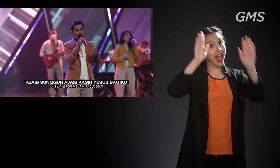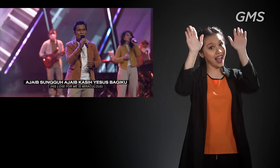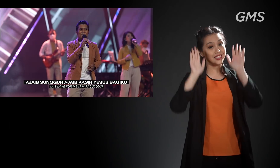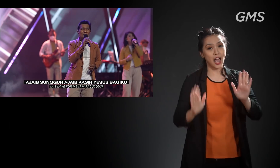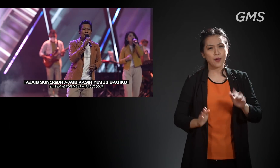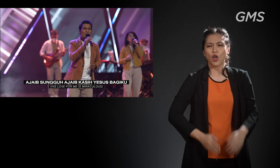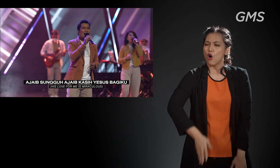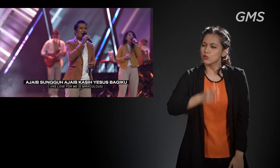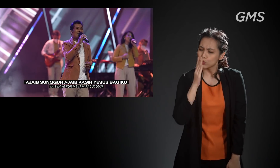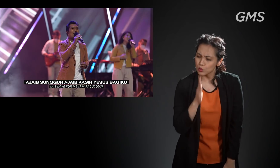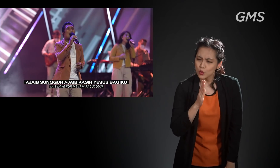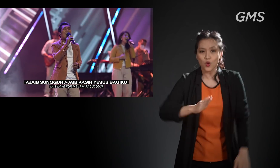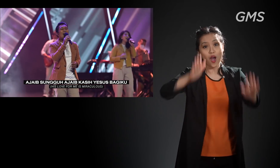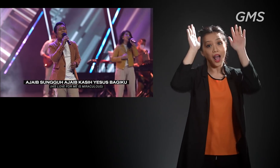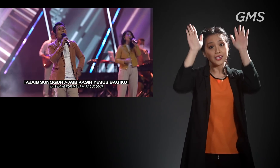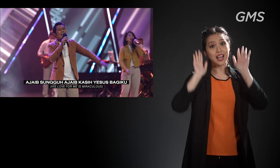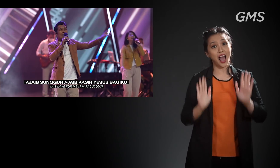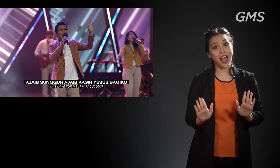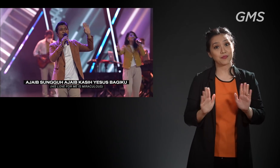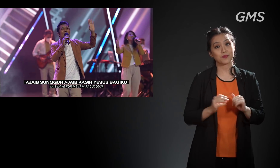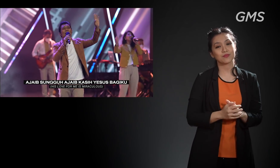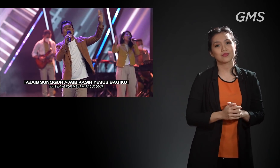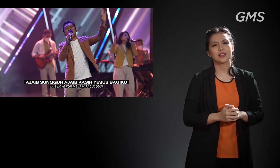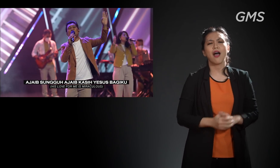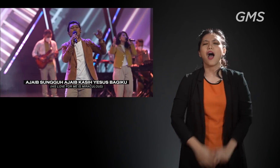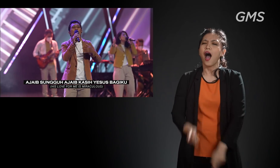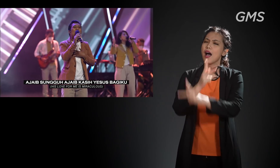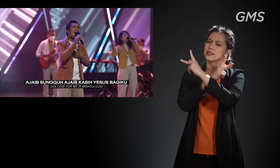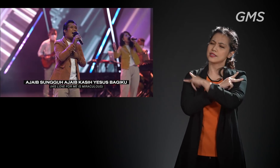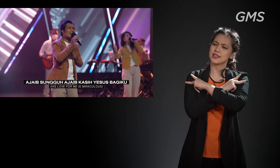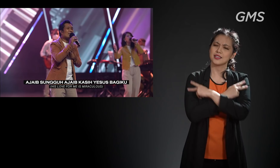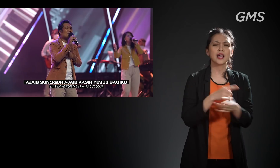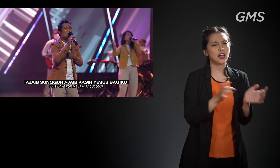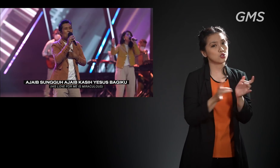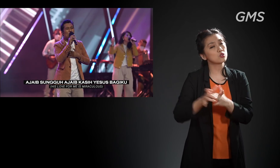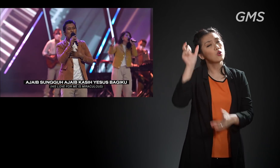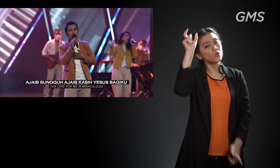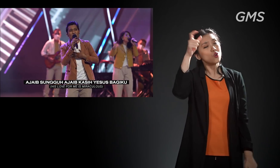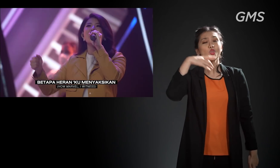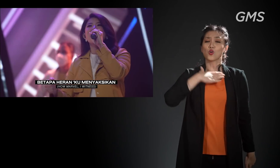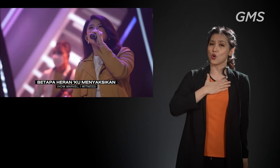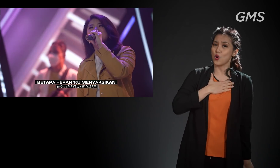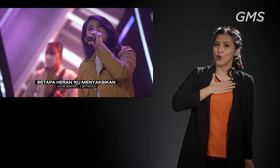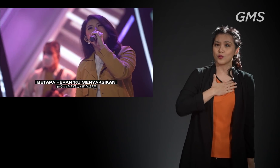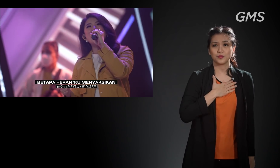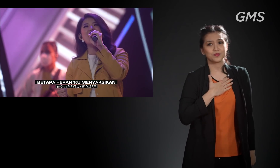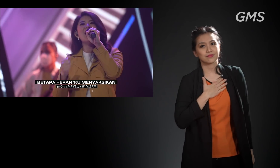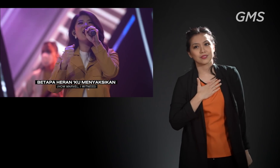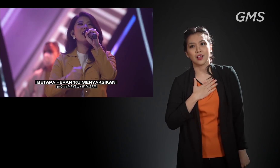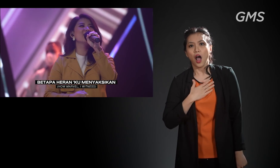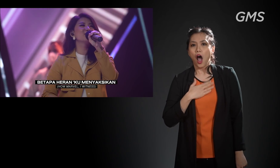Ajaib, sungguh ajaib kasih Yesus bagiku.